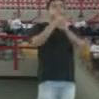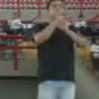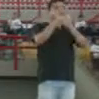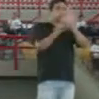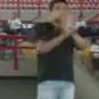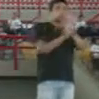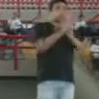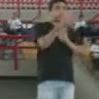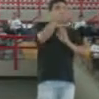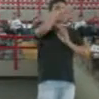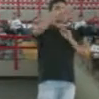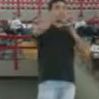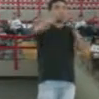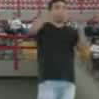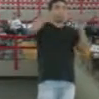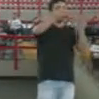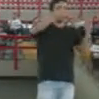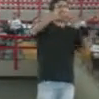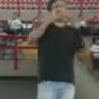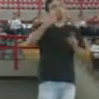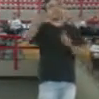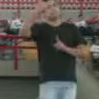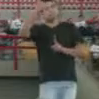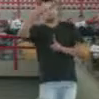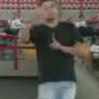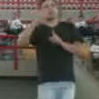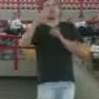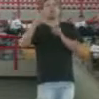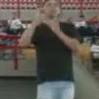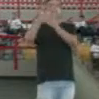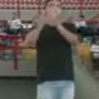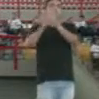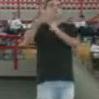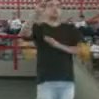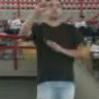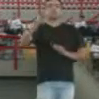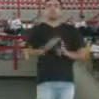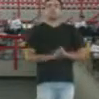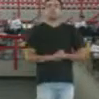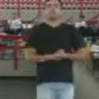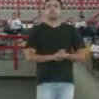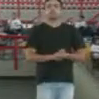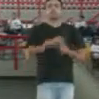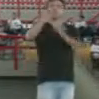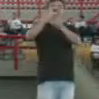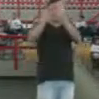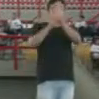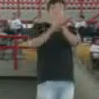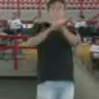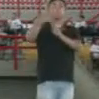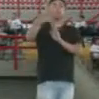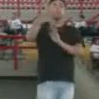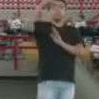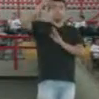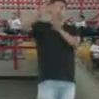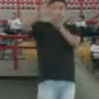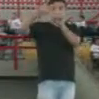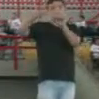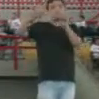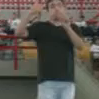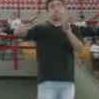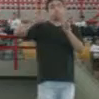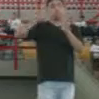século XIX ou primeira metade do século XIX? Primeira metade do século